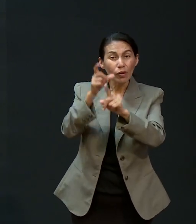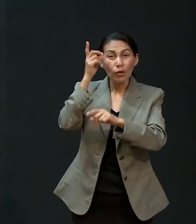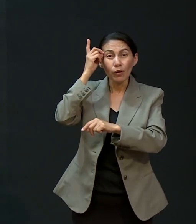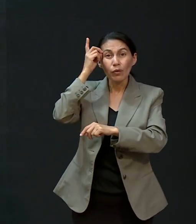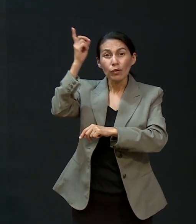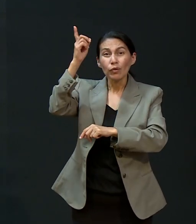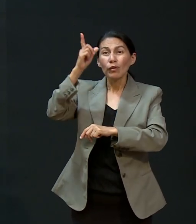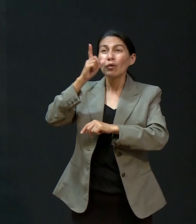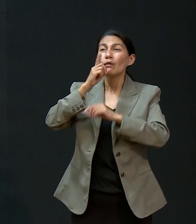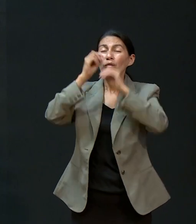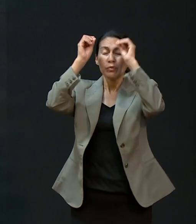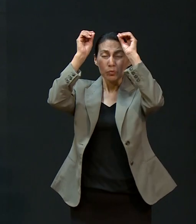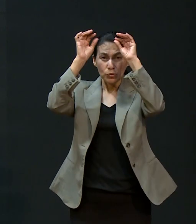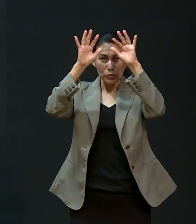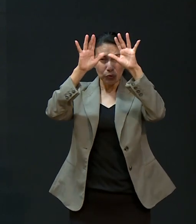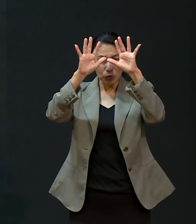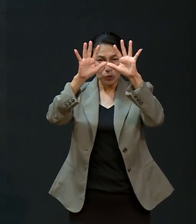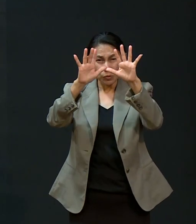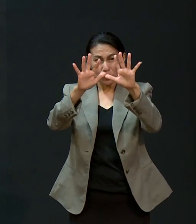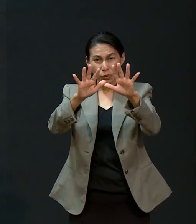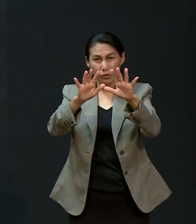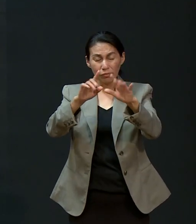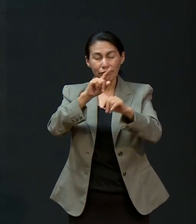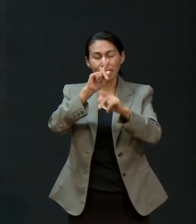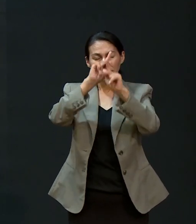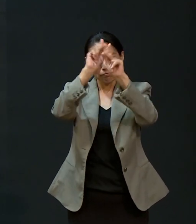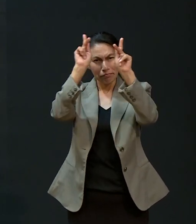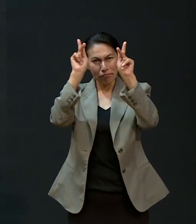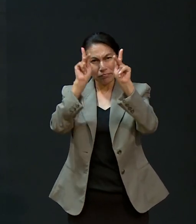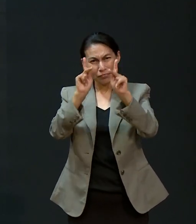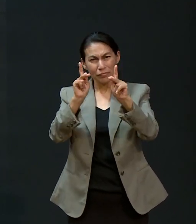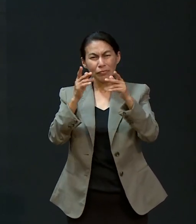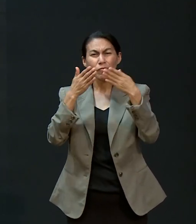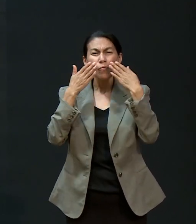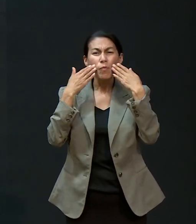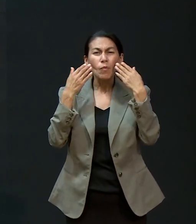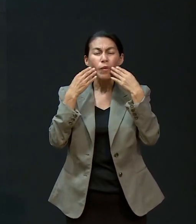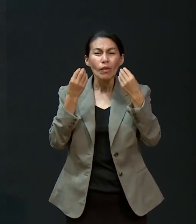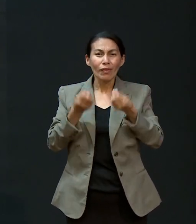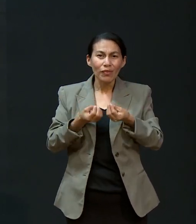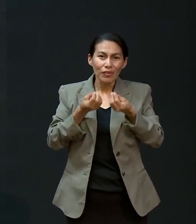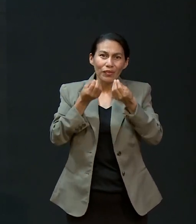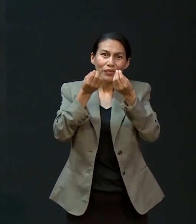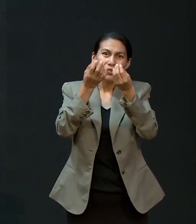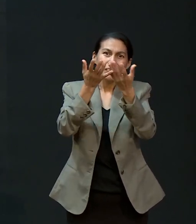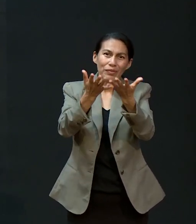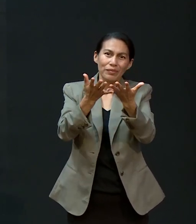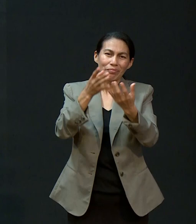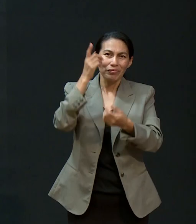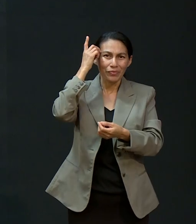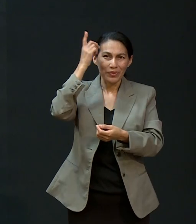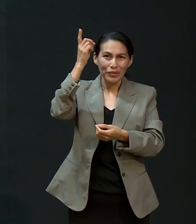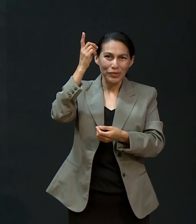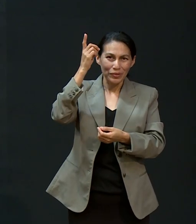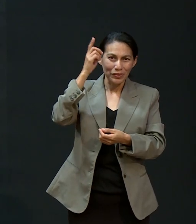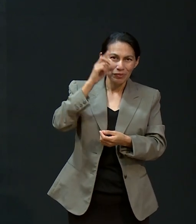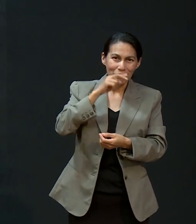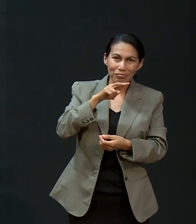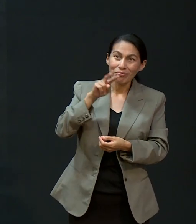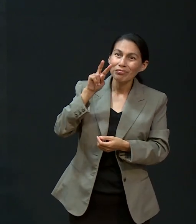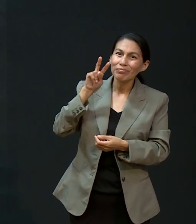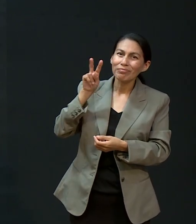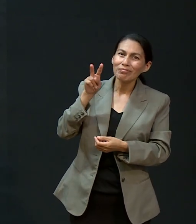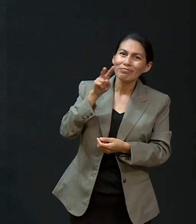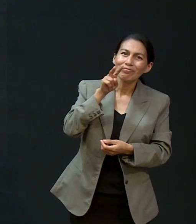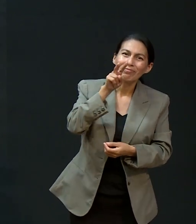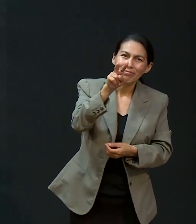te bendiga y te guarde. Dios haga resplandecer su rostro sobre ti y tenga de ti misericordia.